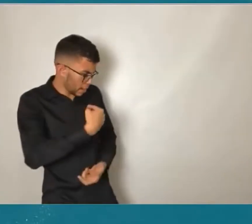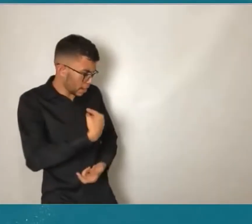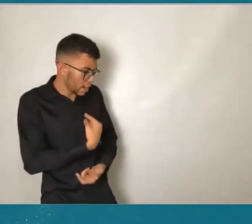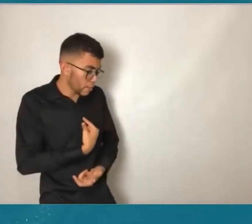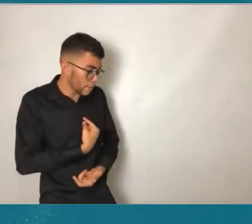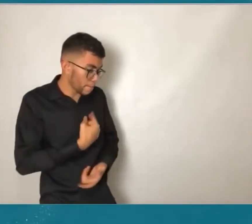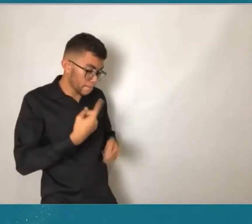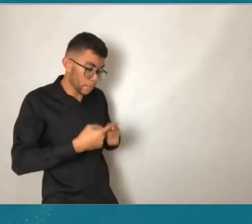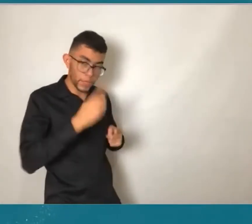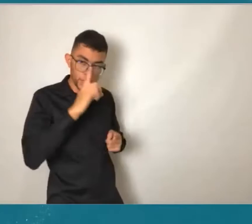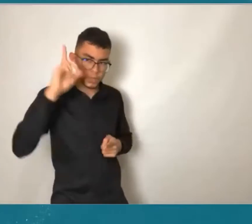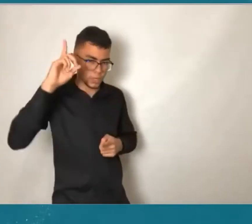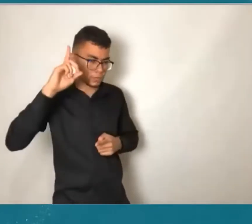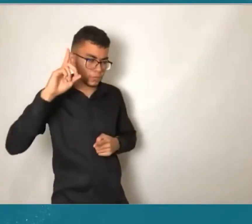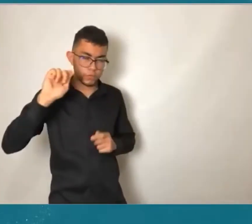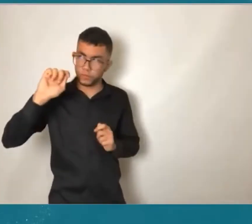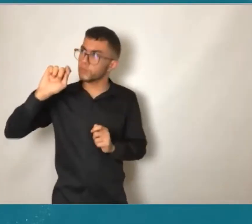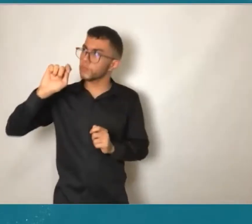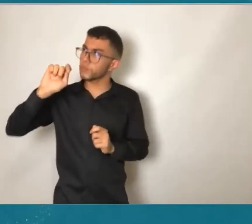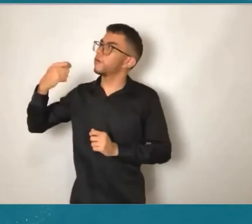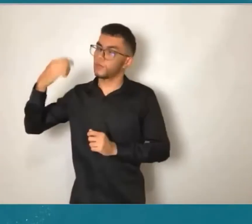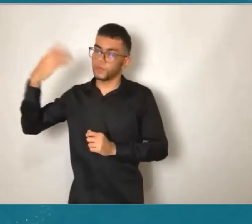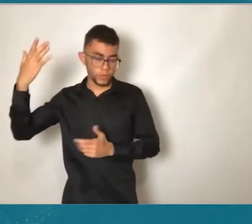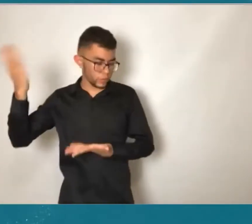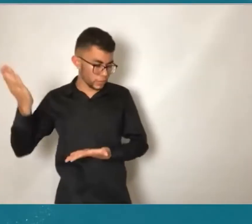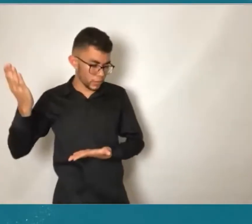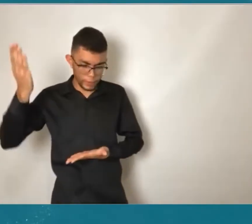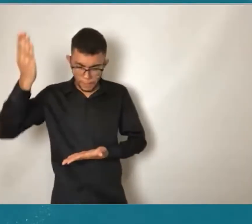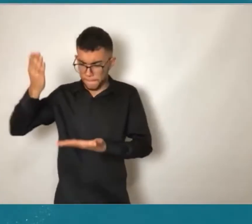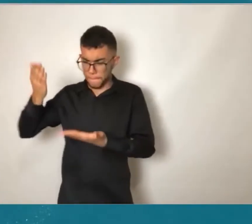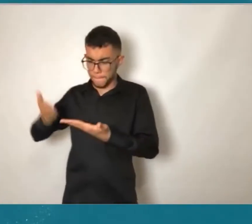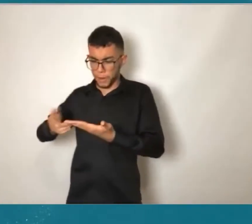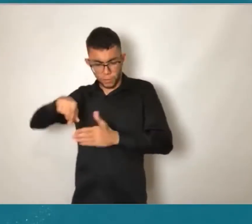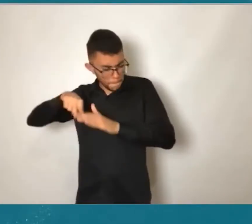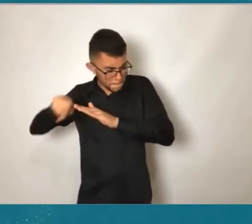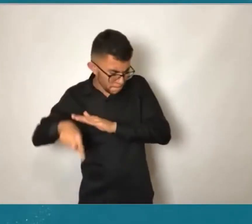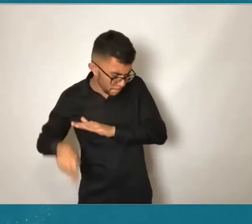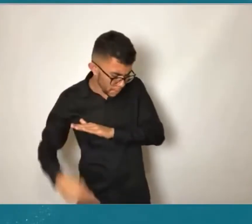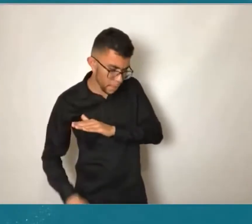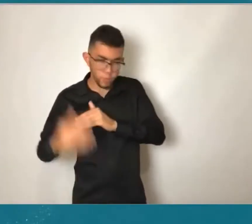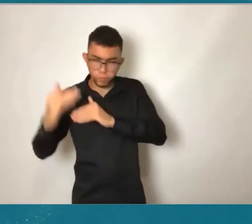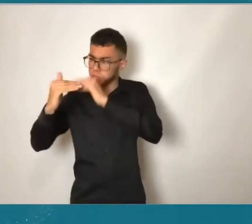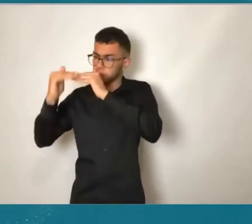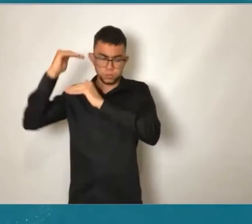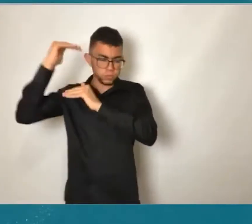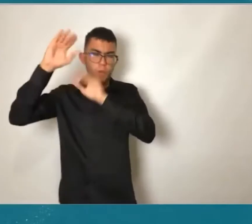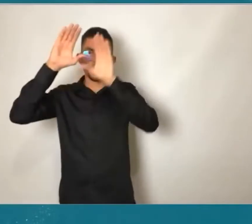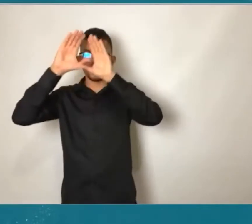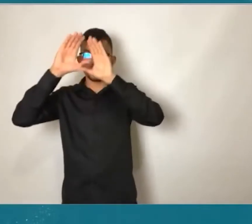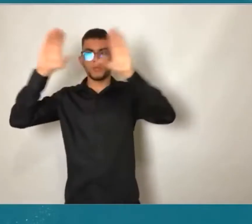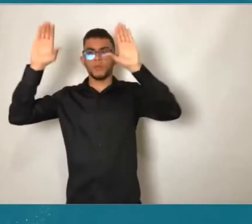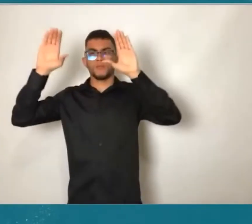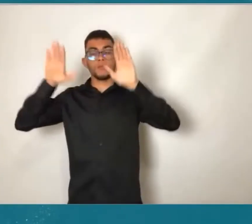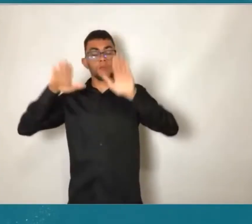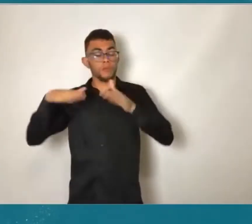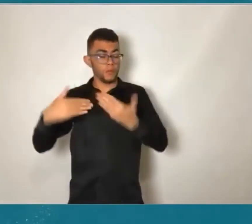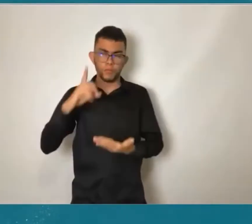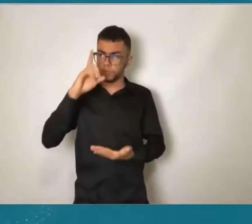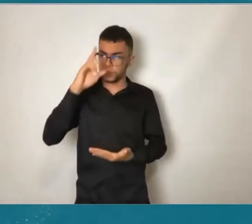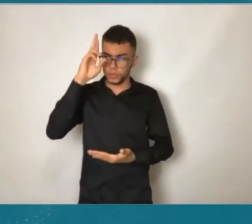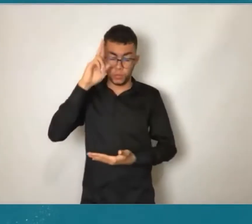Portanto, o Senhor mesmo vos dará um sinal. Eis que a virgem conceberá e dará à luz um filho e lhe chamará